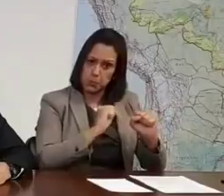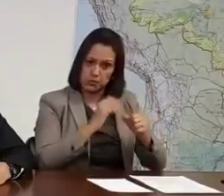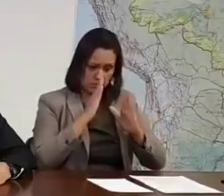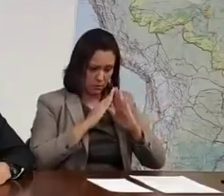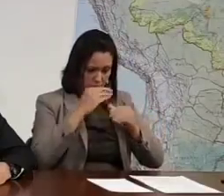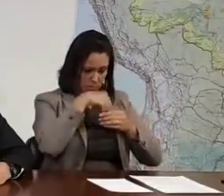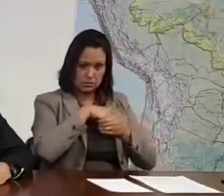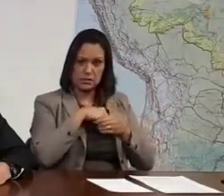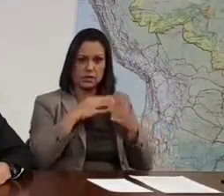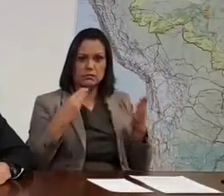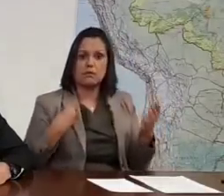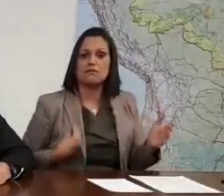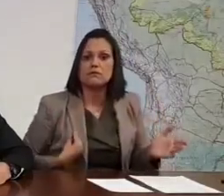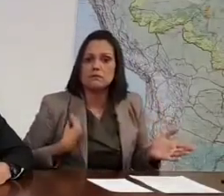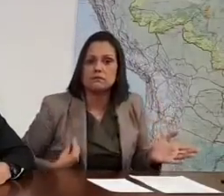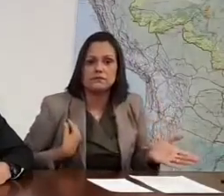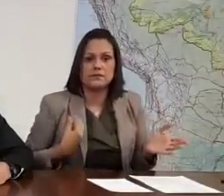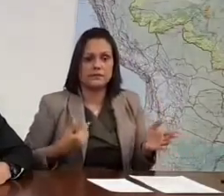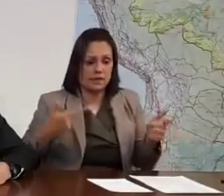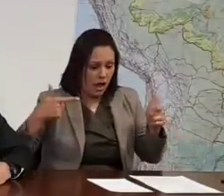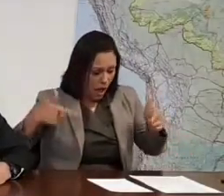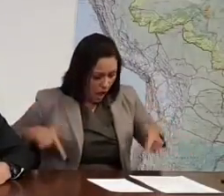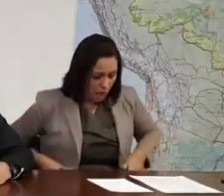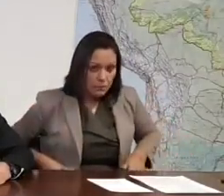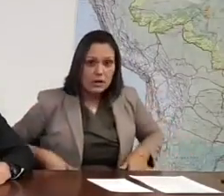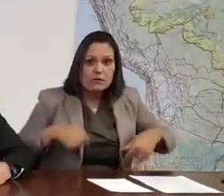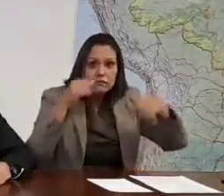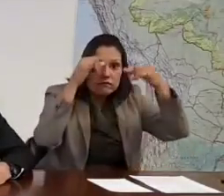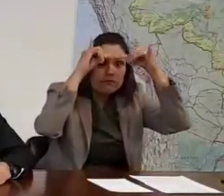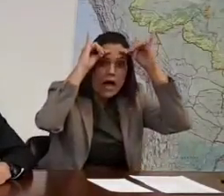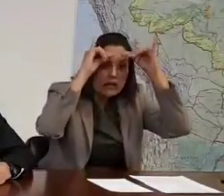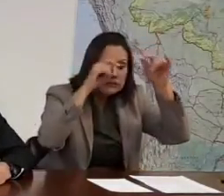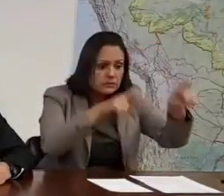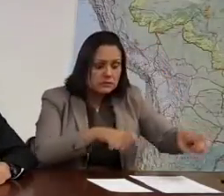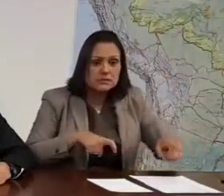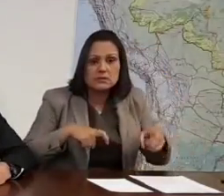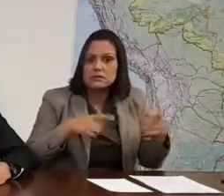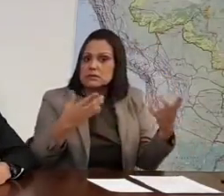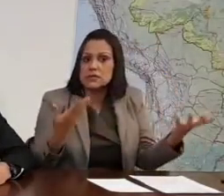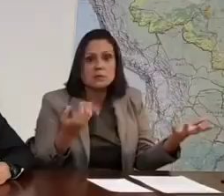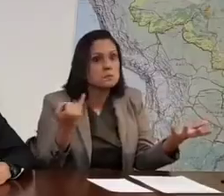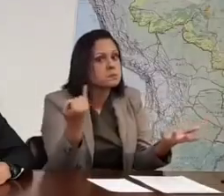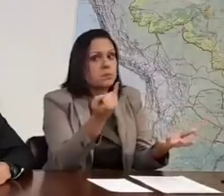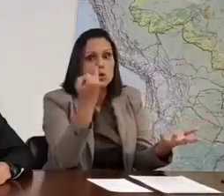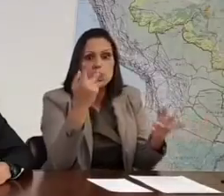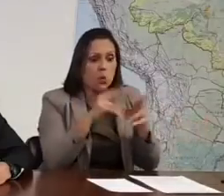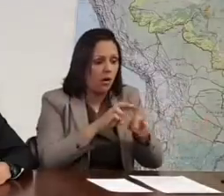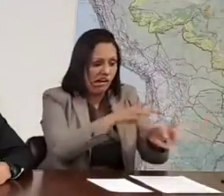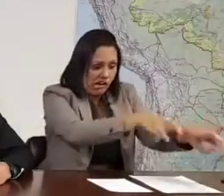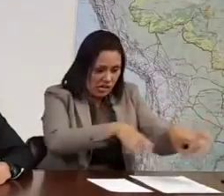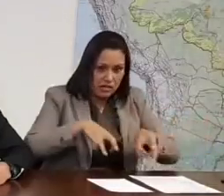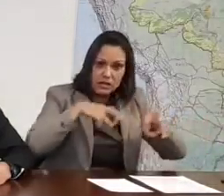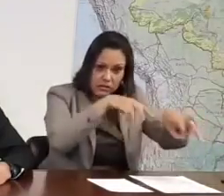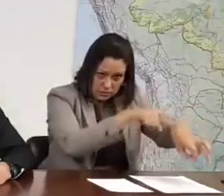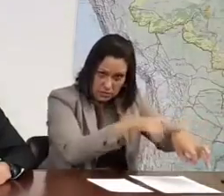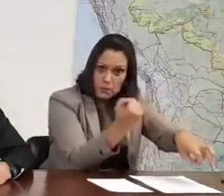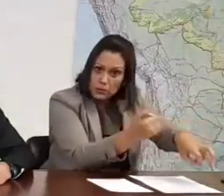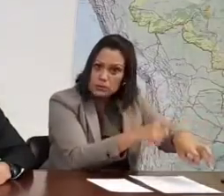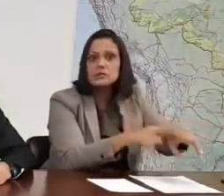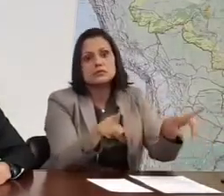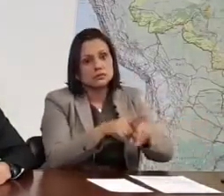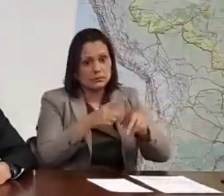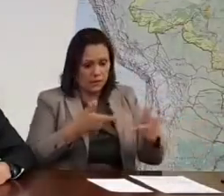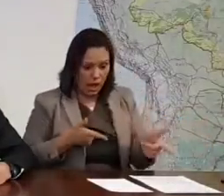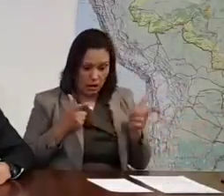para o seu cotidiano. Uma arma em uma fazenda, ela é como qualquer outro instrumento, ela faz parte da vida das pessoas,